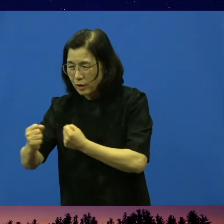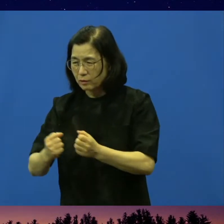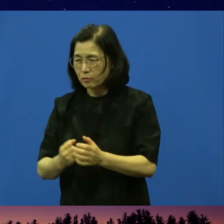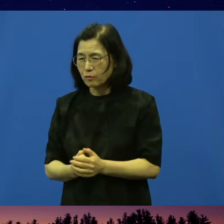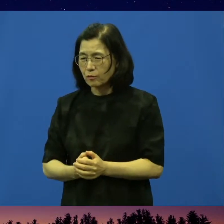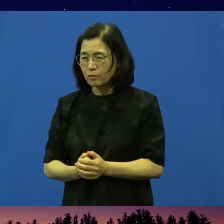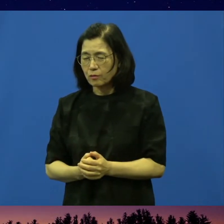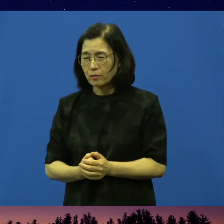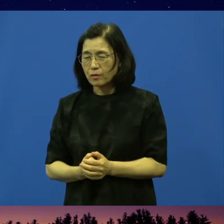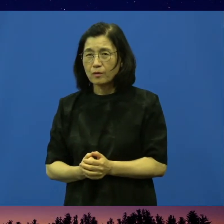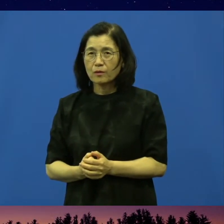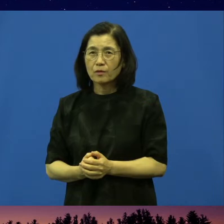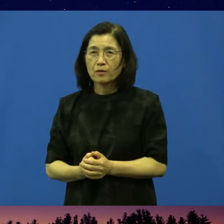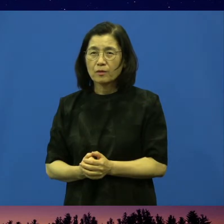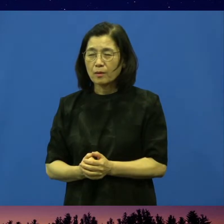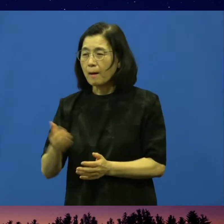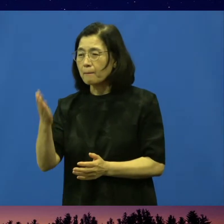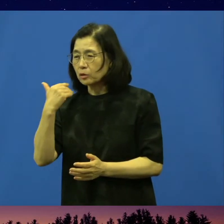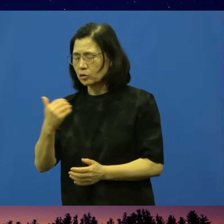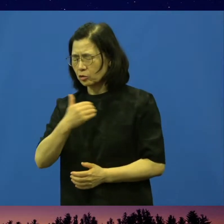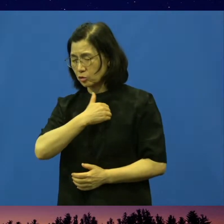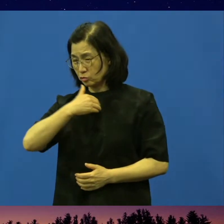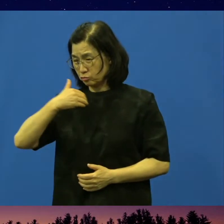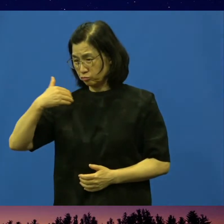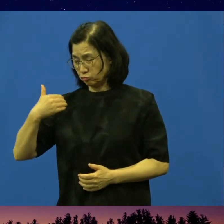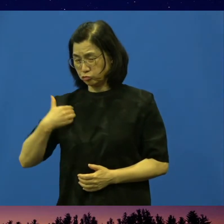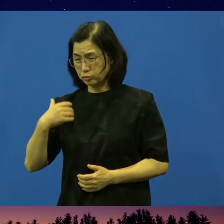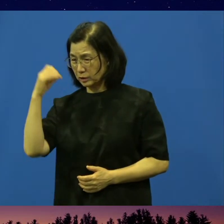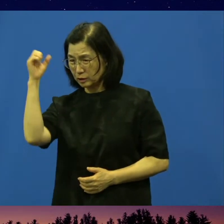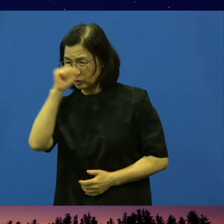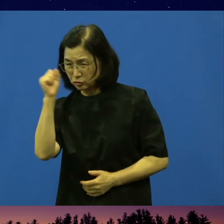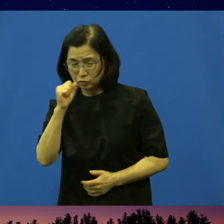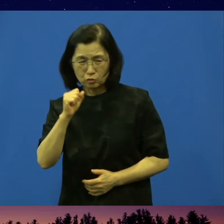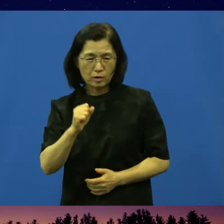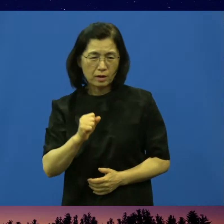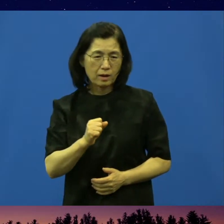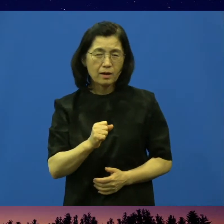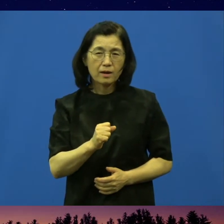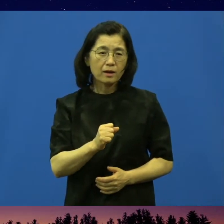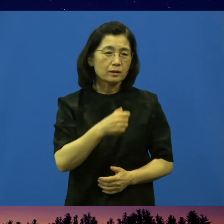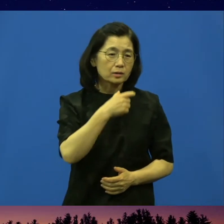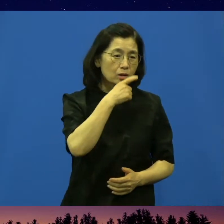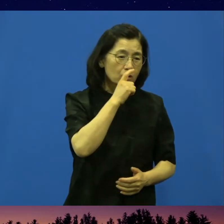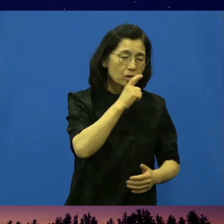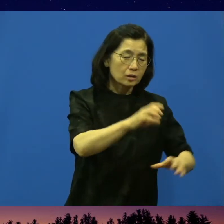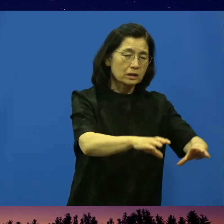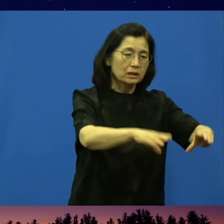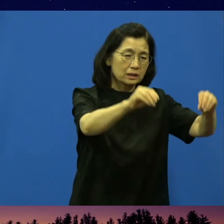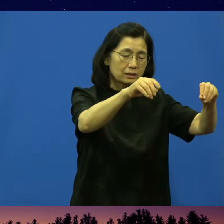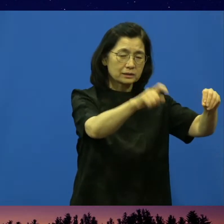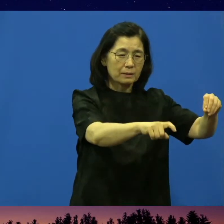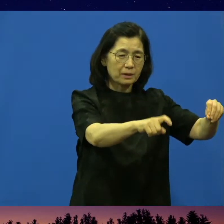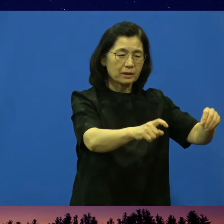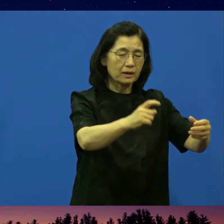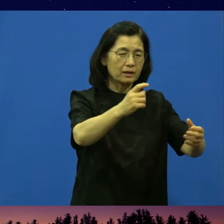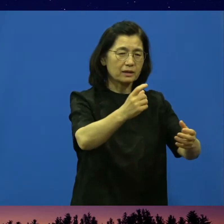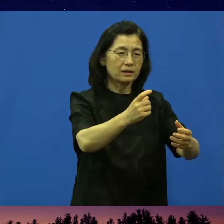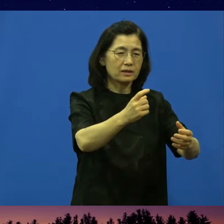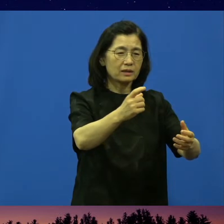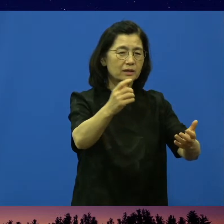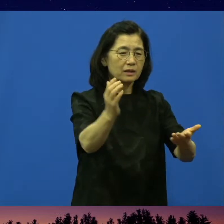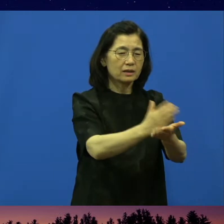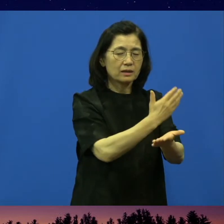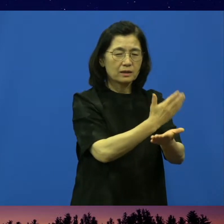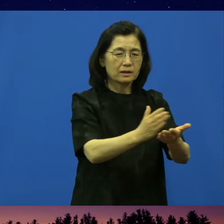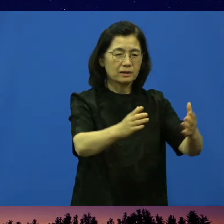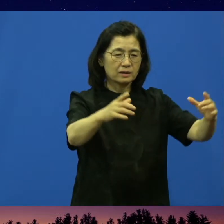빨리 먼지 날리는 이 사막을 벗어나고 싶다. 이 광야는 사망의 엄청난 꼴차에 같다는 거. 하루도 버티기 어려운 숨막히는